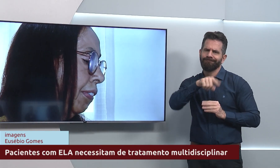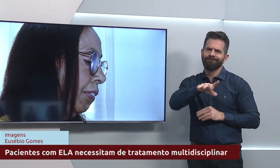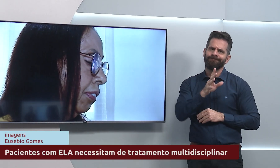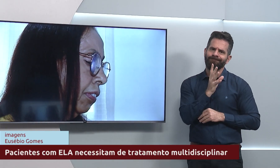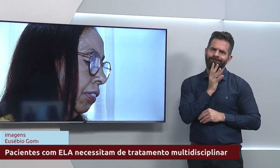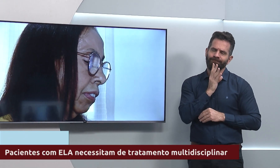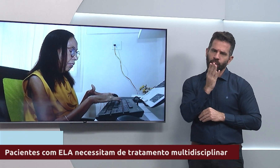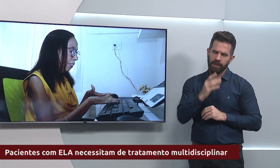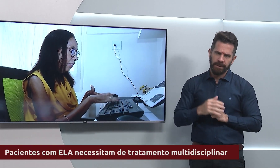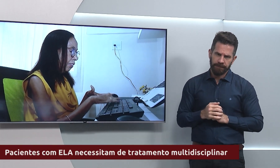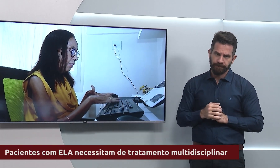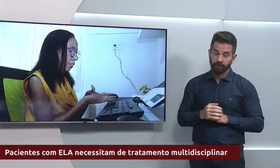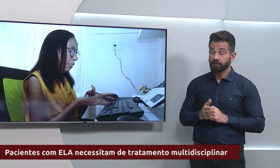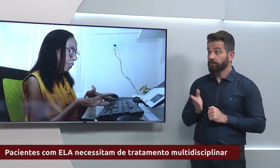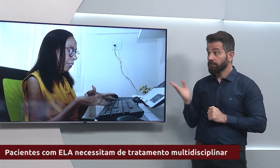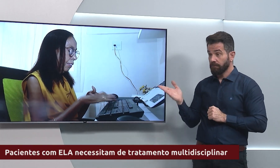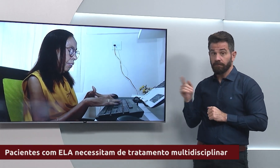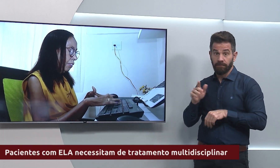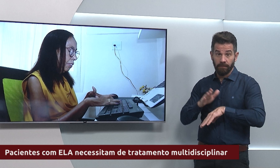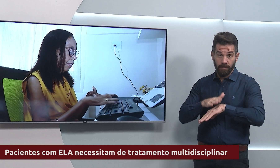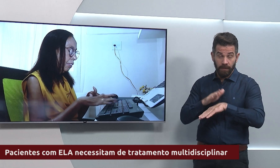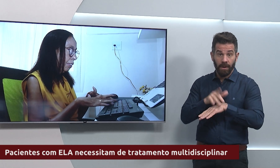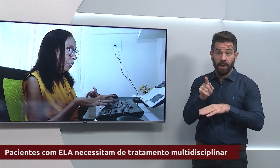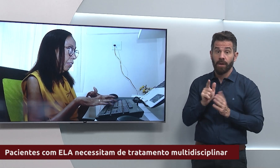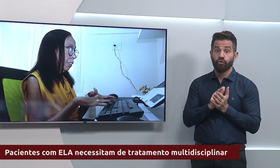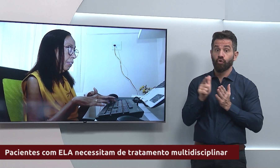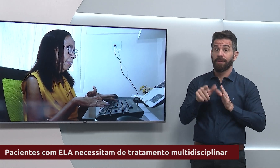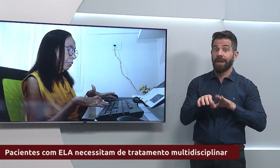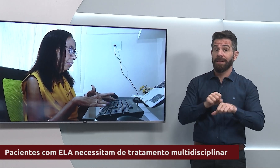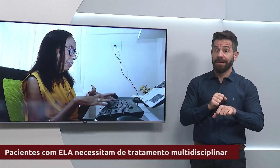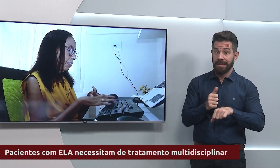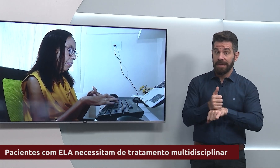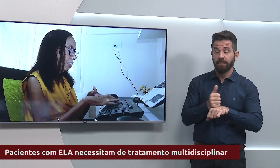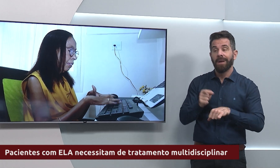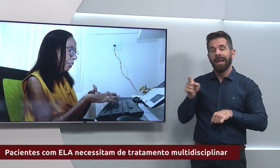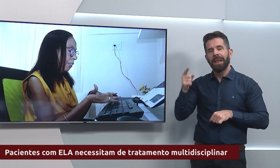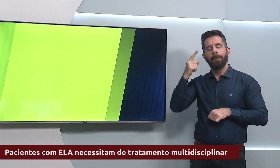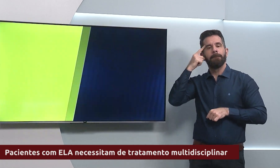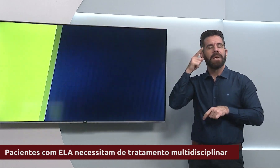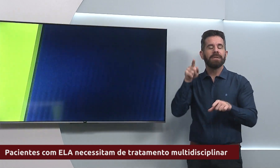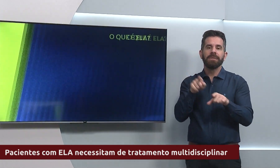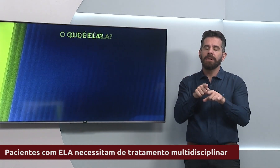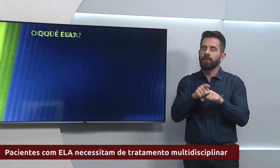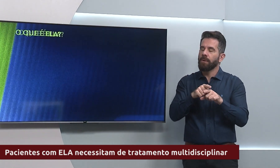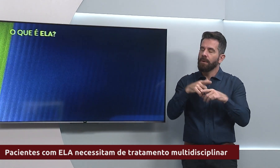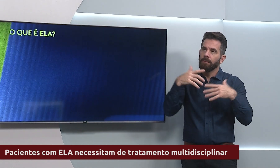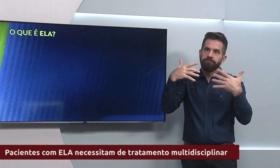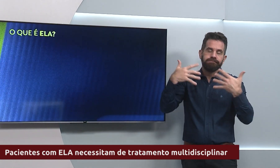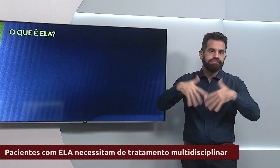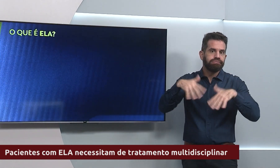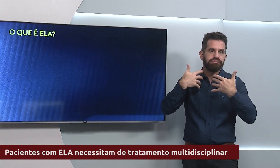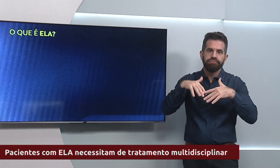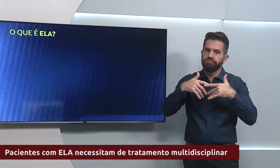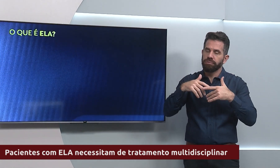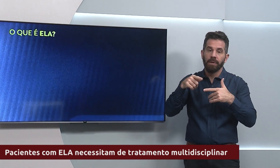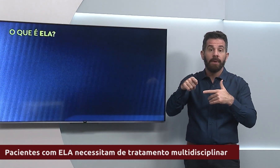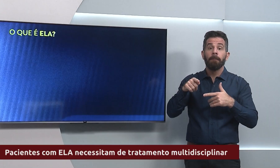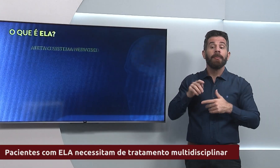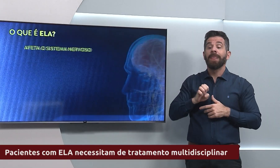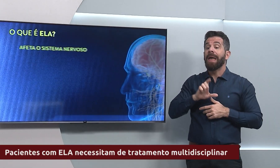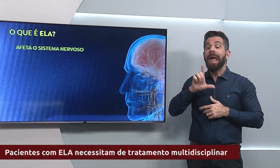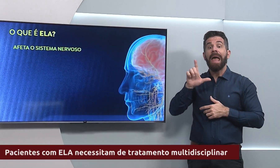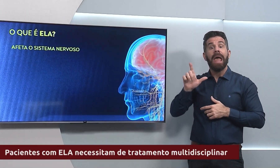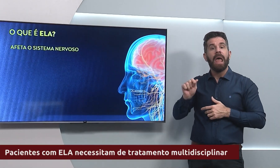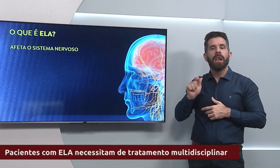como ELA. A jornalista classifica a doença como cruel, um tsunami. A ELA é uma doença